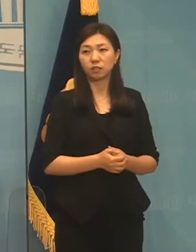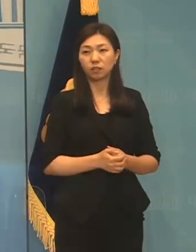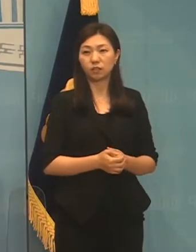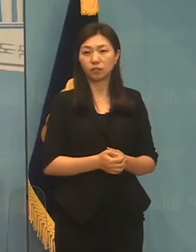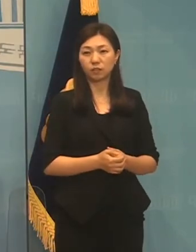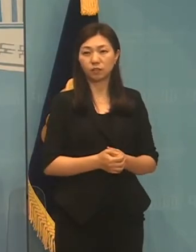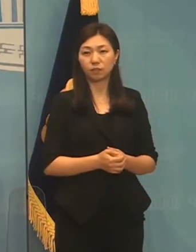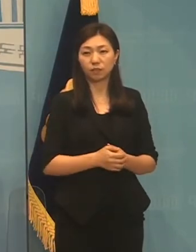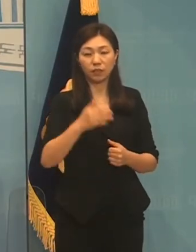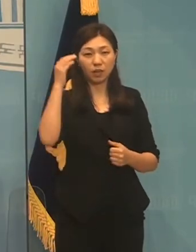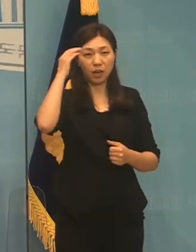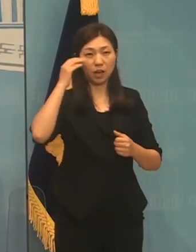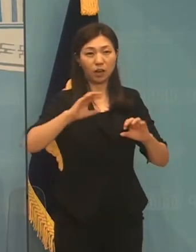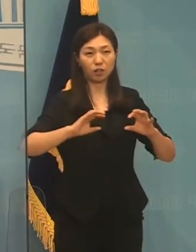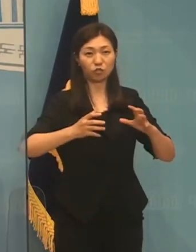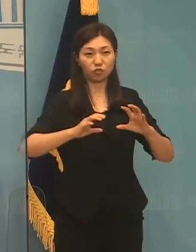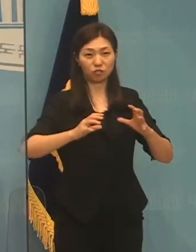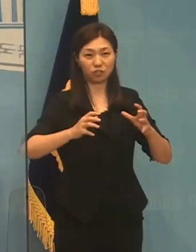대한민국은